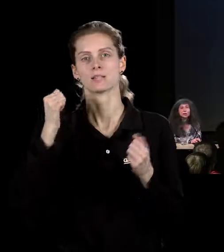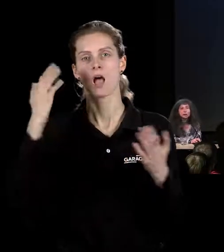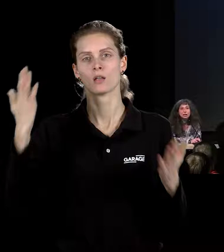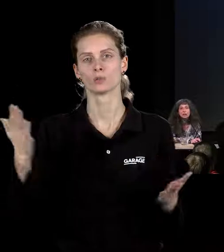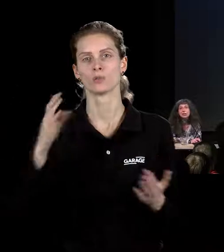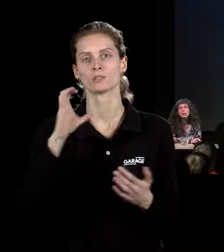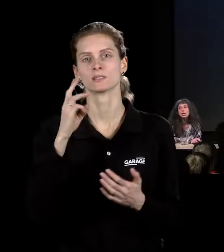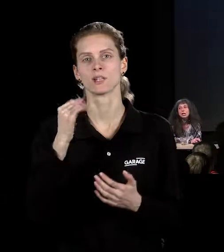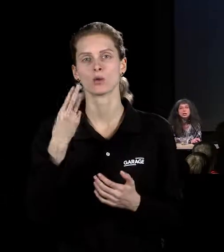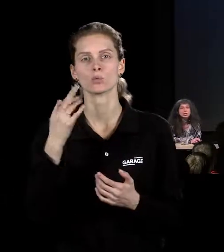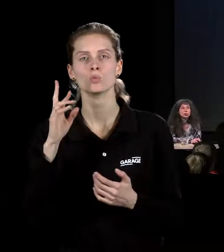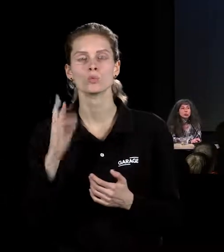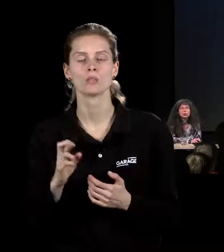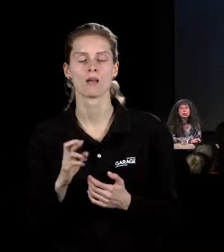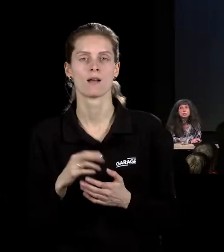статуя, рельеф